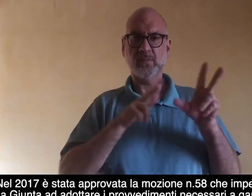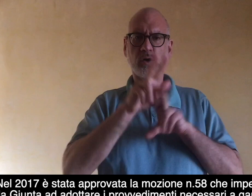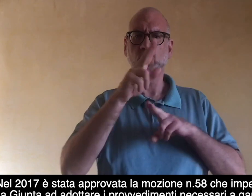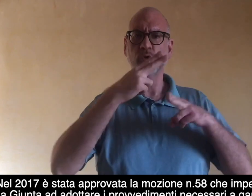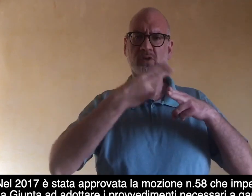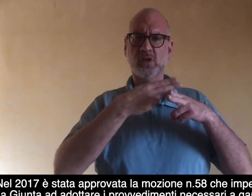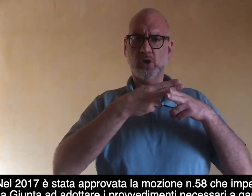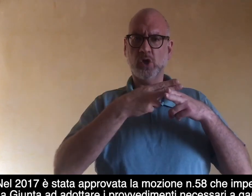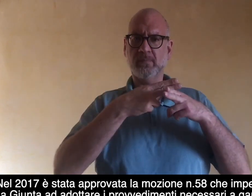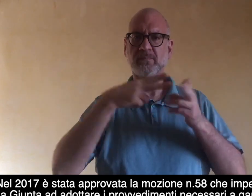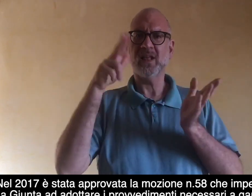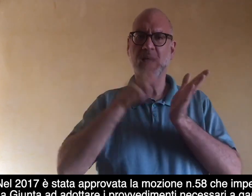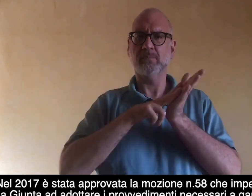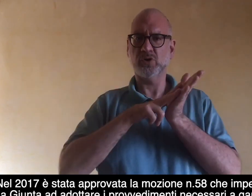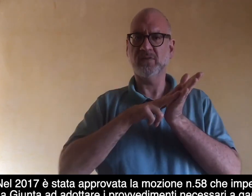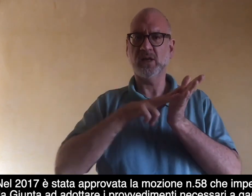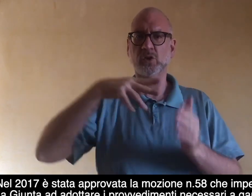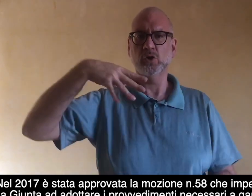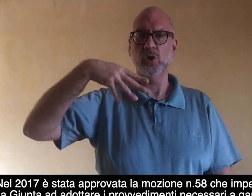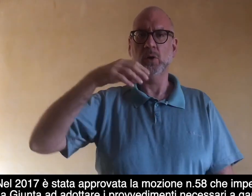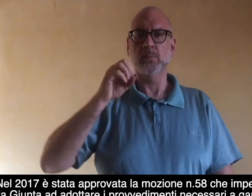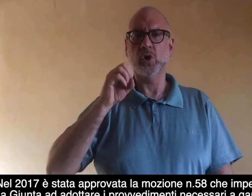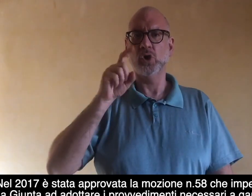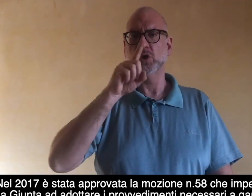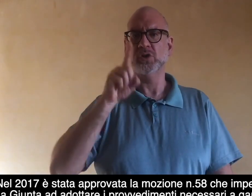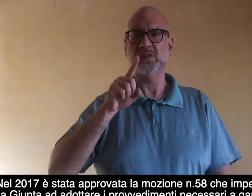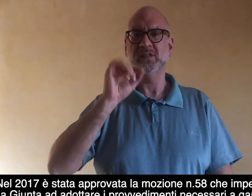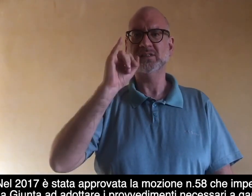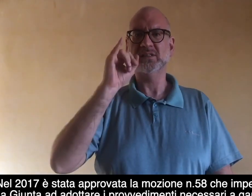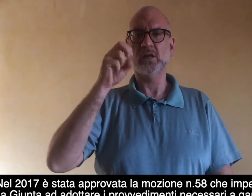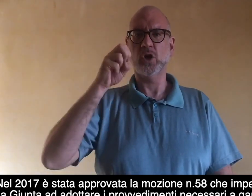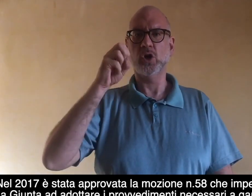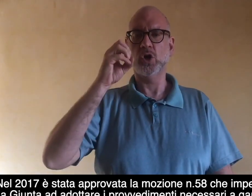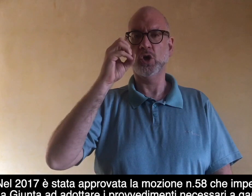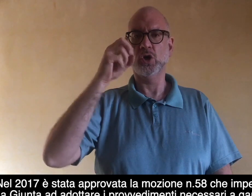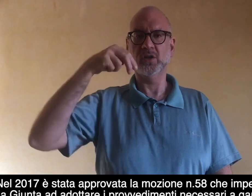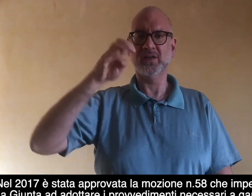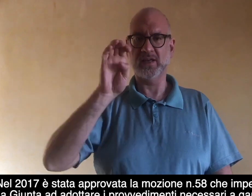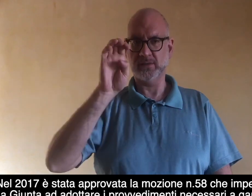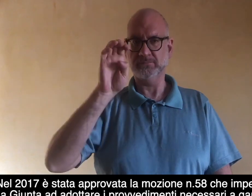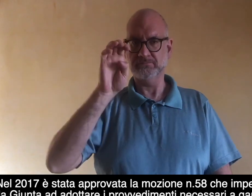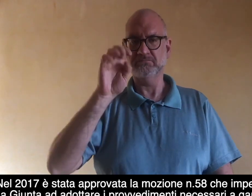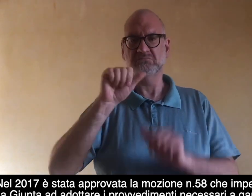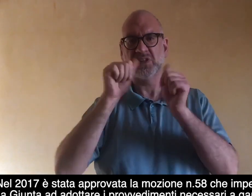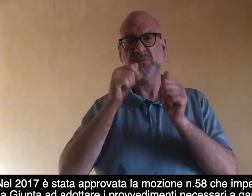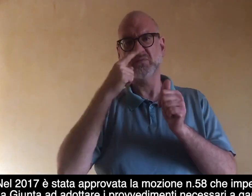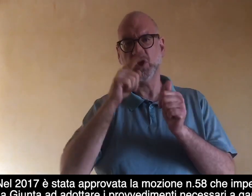nel 2017 è stata approvata la mozione numero 58 che impegnava la giunta capitolina